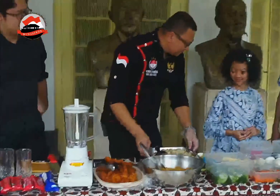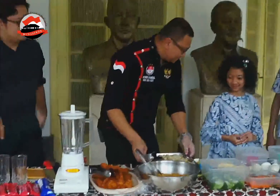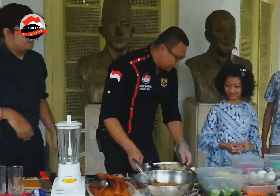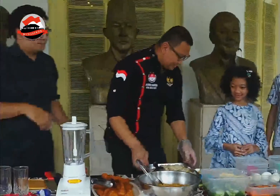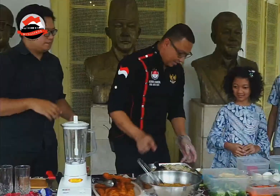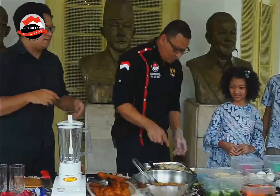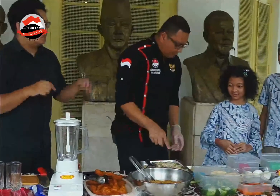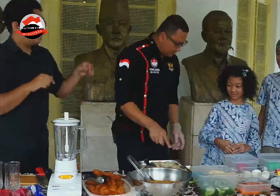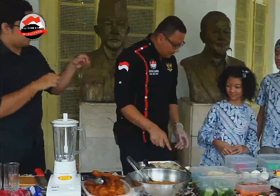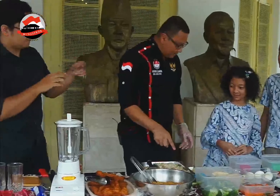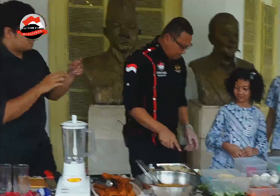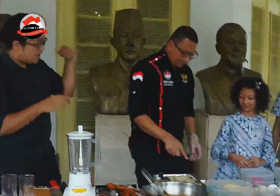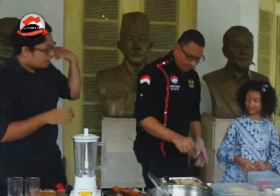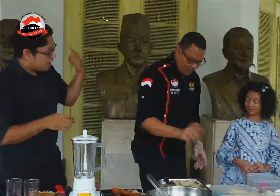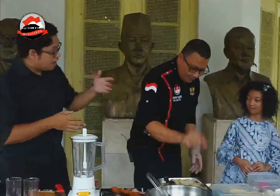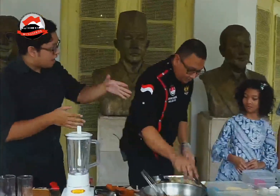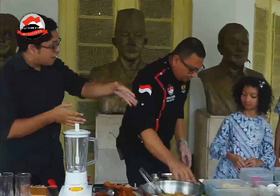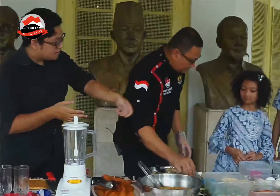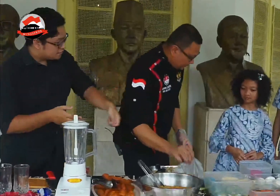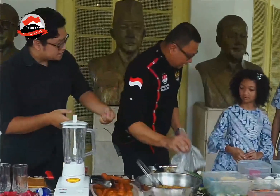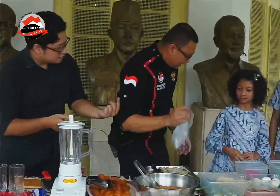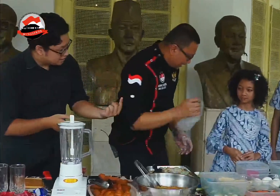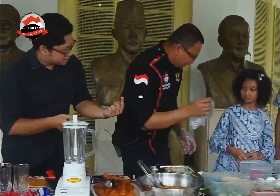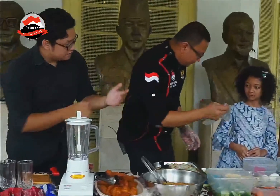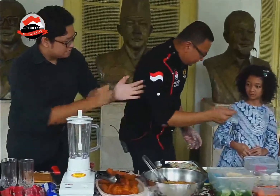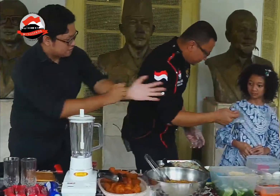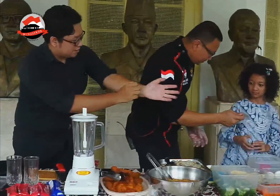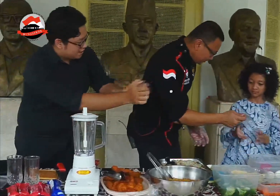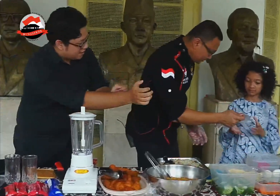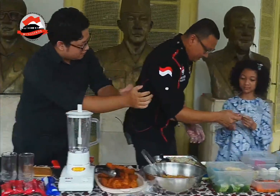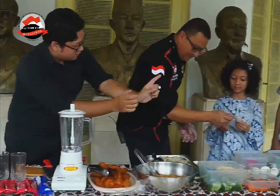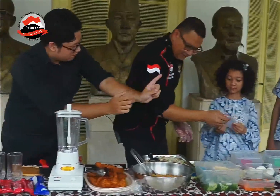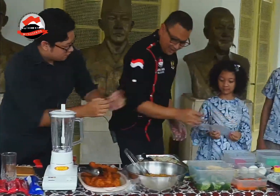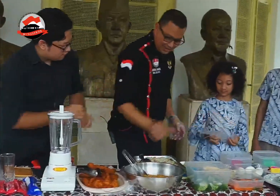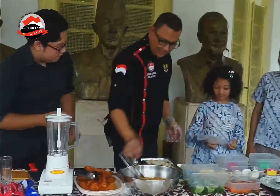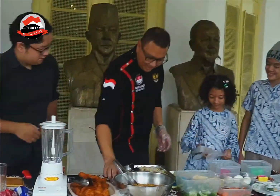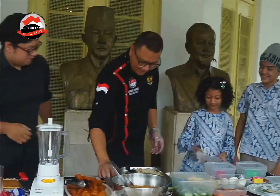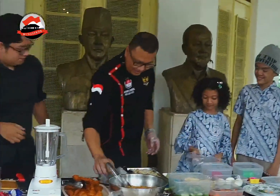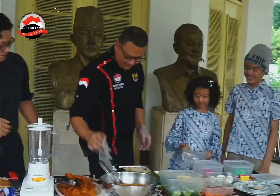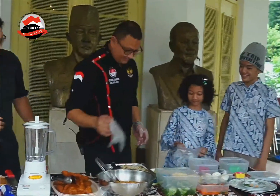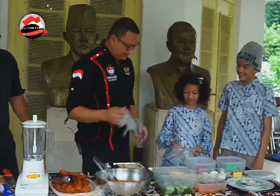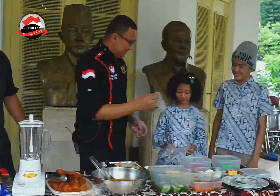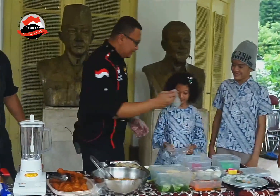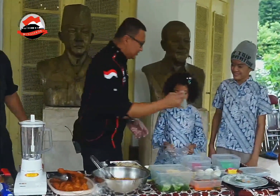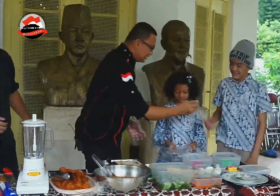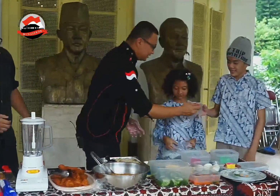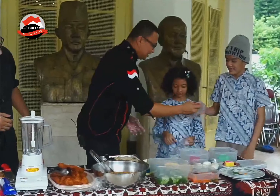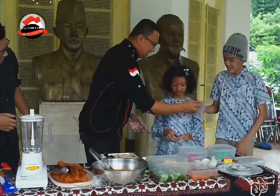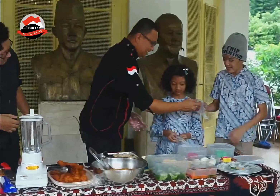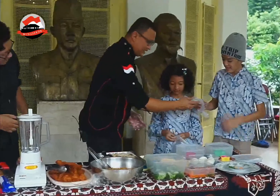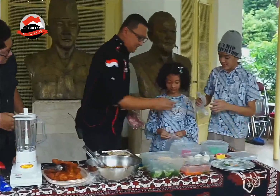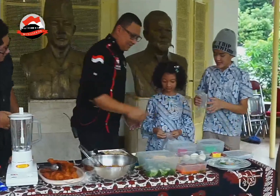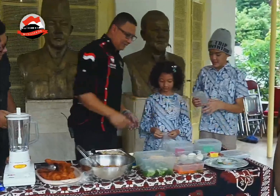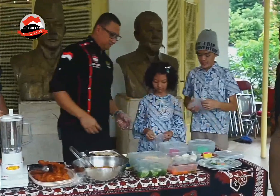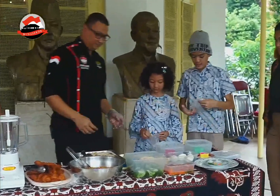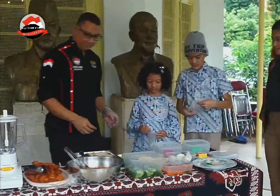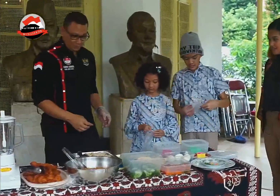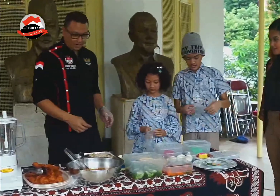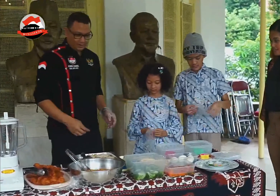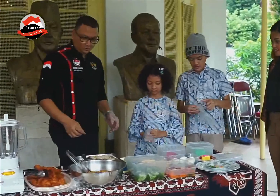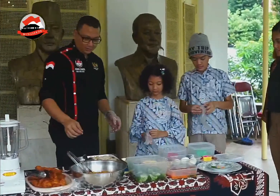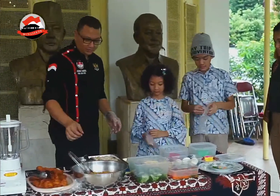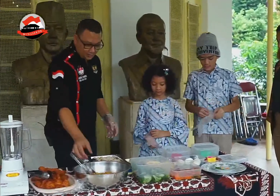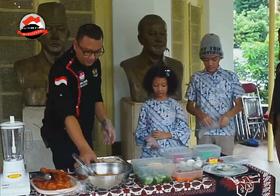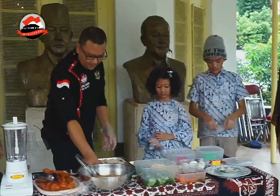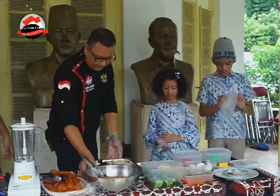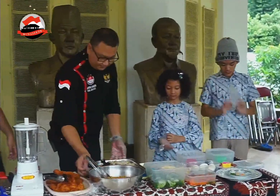Ayo, ayo. Nada mau ambil sendiri? Pakai dulu sarung tangannya ya. Sarung tangan ya. Sarung tangan. Pakai sarung tangan ya. Mau